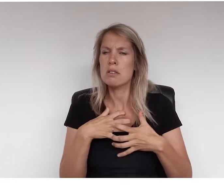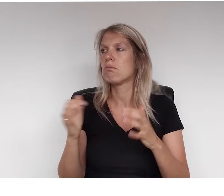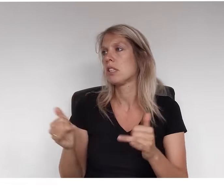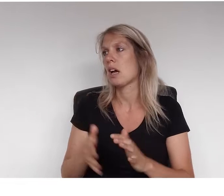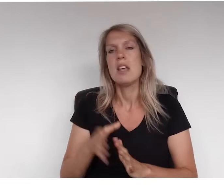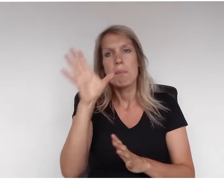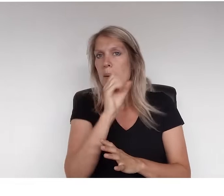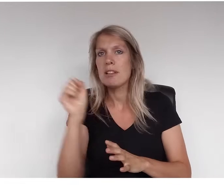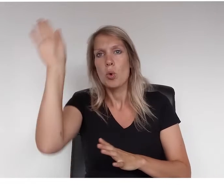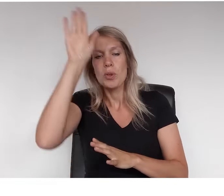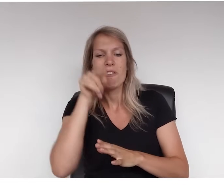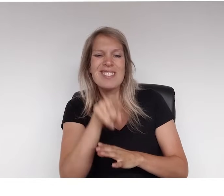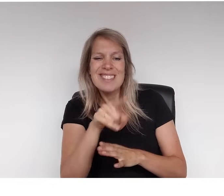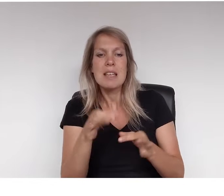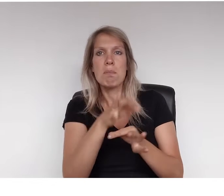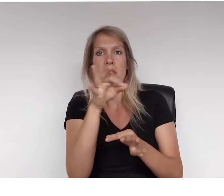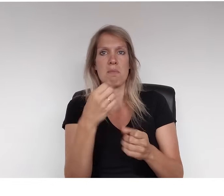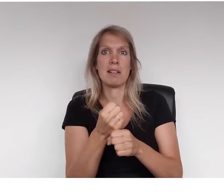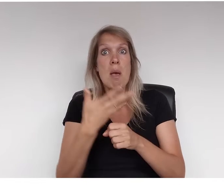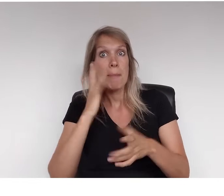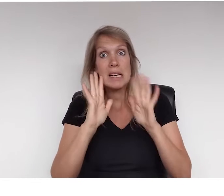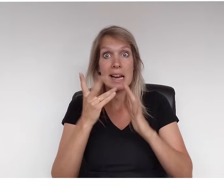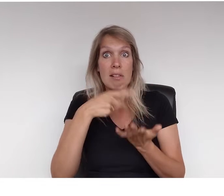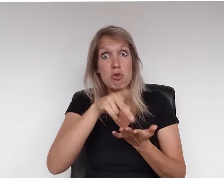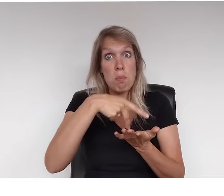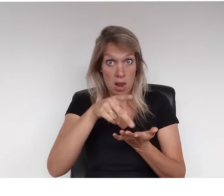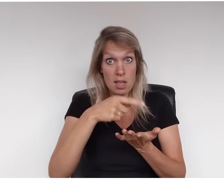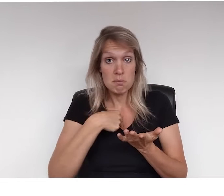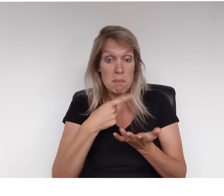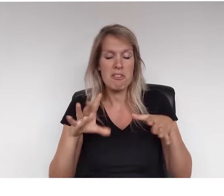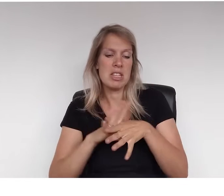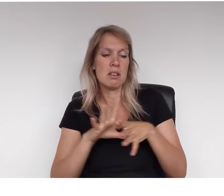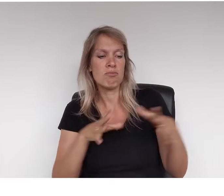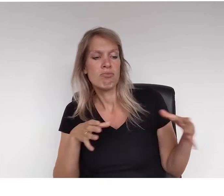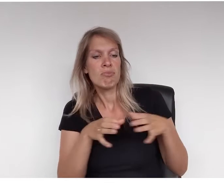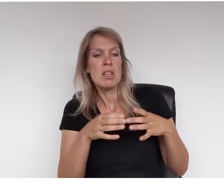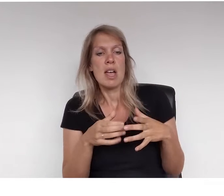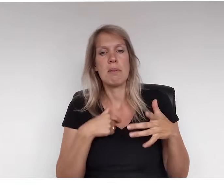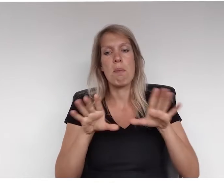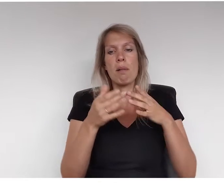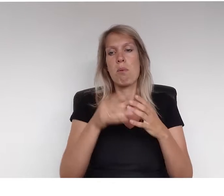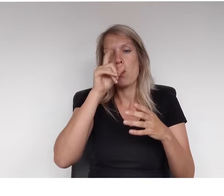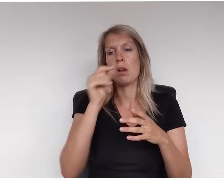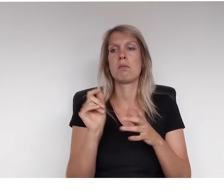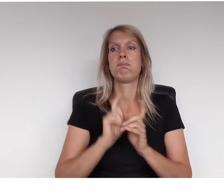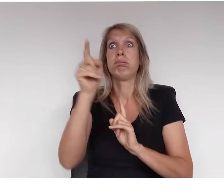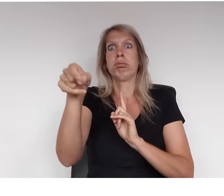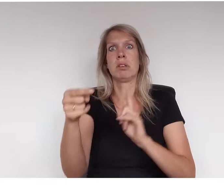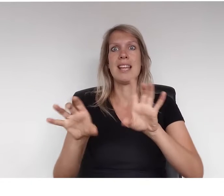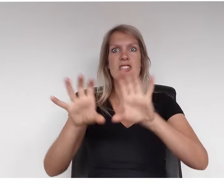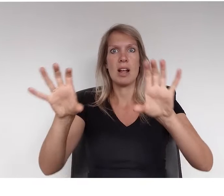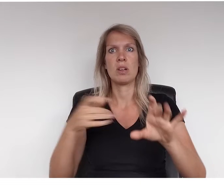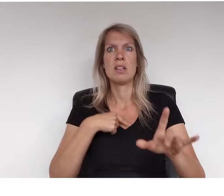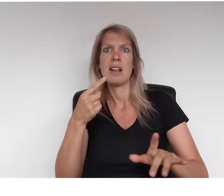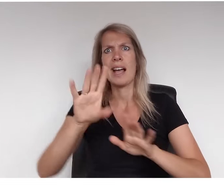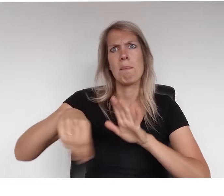dat de Heere God die gemaakt heeft. Oh. Nee, dan ben ik lekker aan het voetballen met mijn vrienden. En dan schop ik mijn bal wel eens dat het per ongeluk eruit gaat. En dan ligt hij in de struikjes. En dan ga ik hem